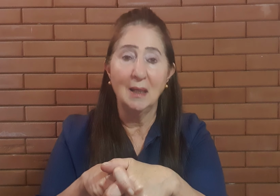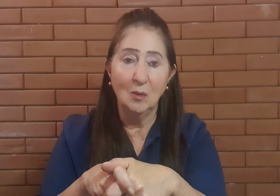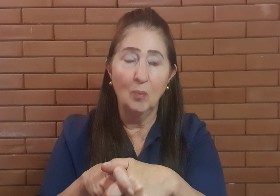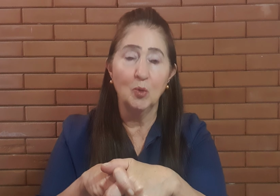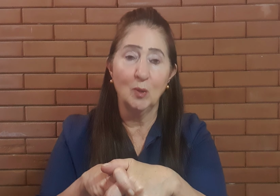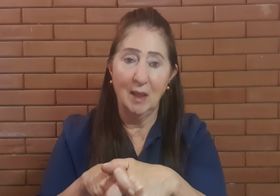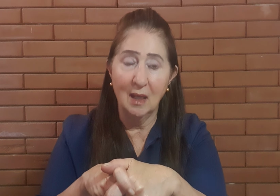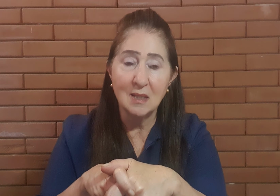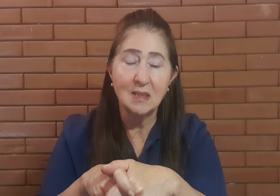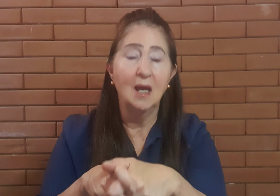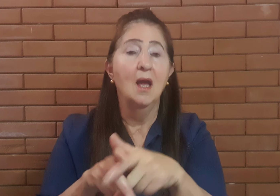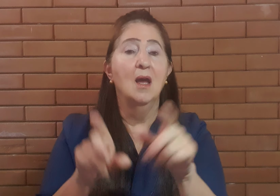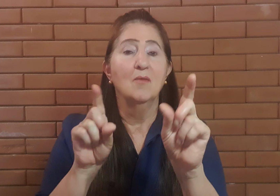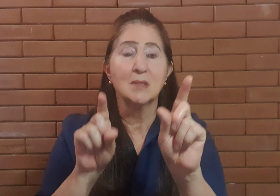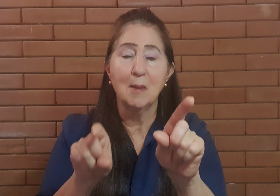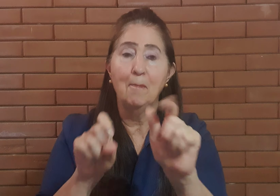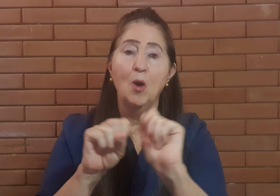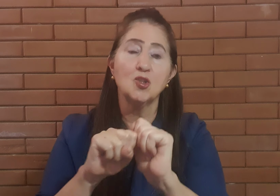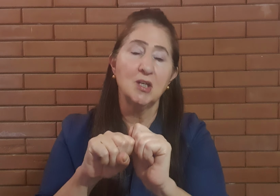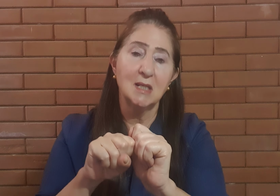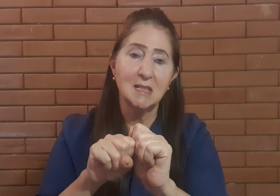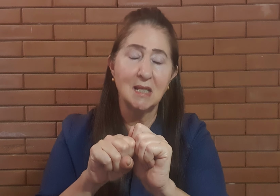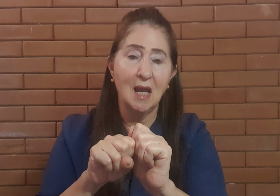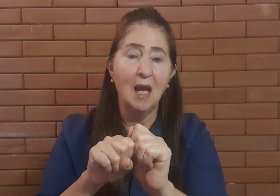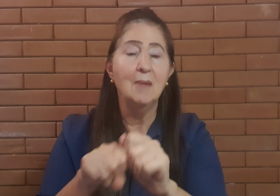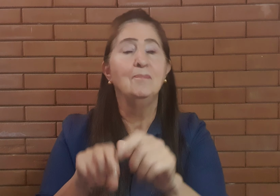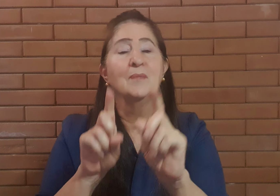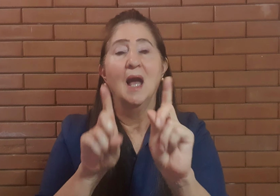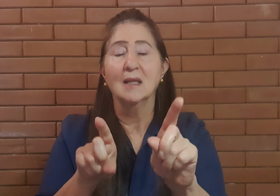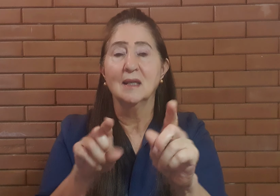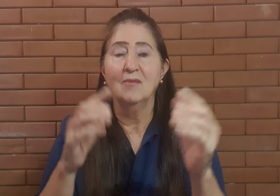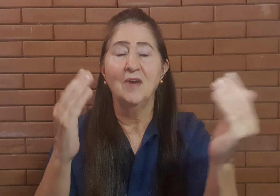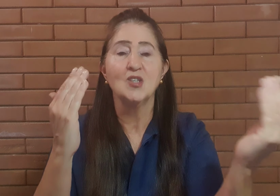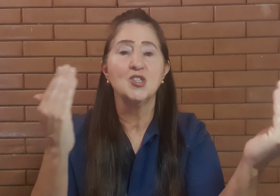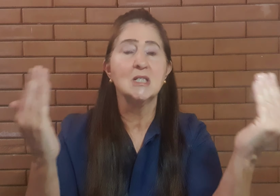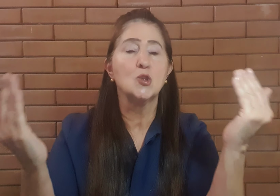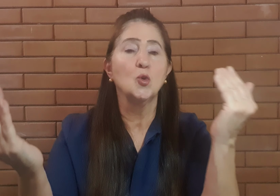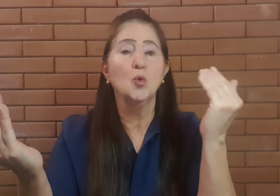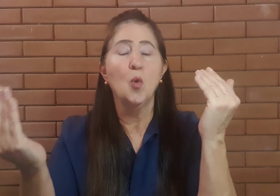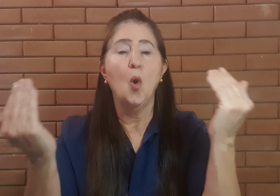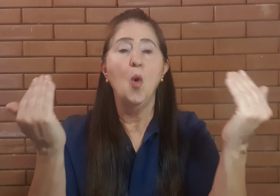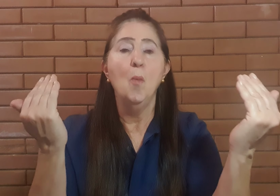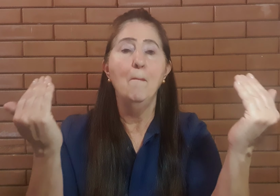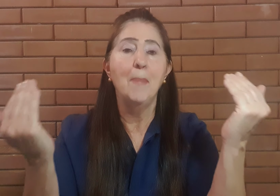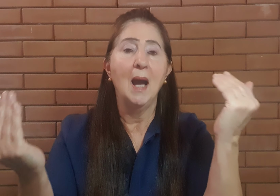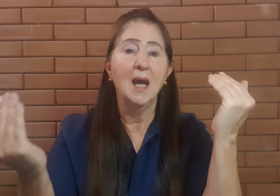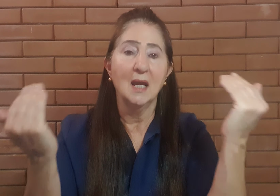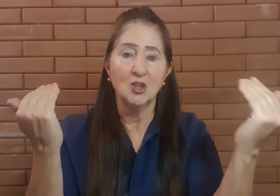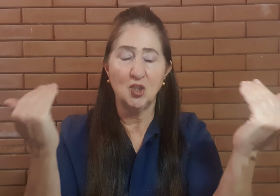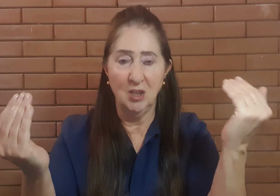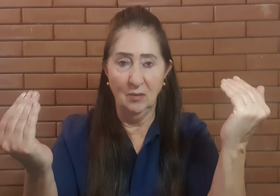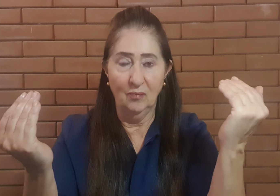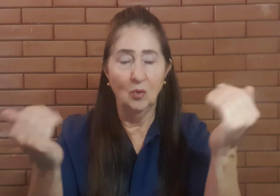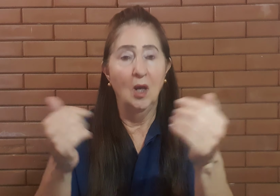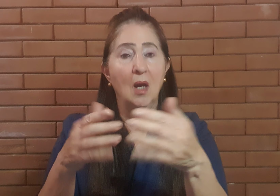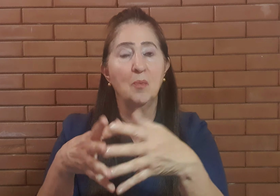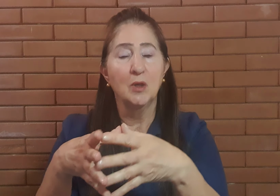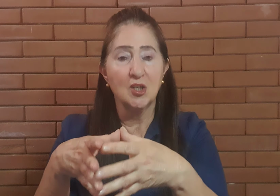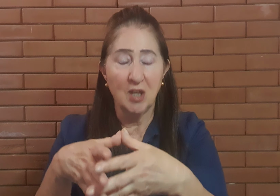língua portuguesa, você pode iniciar através de estudo comparativo, porque já